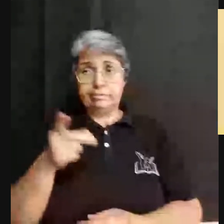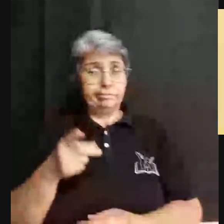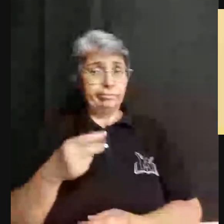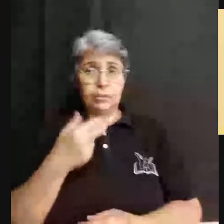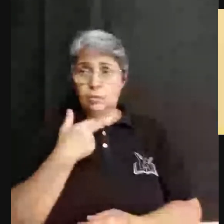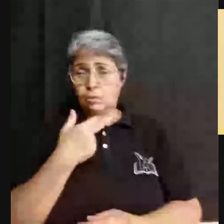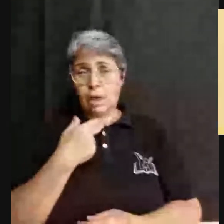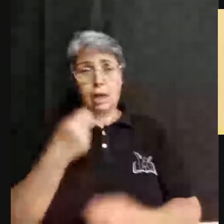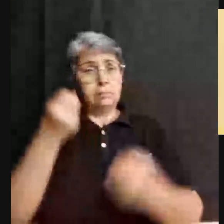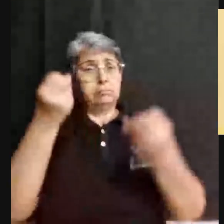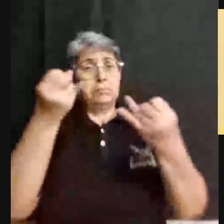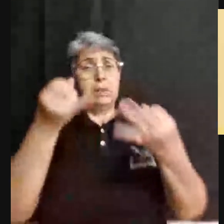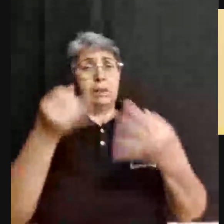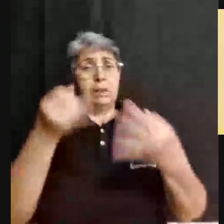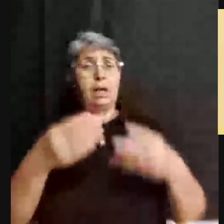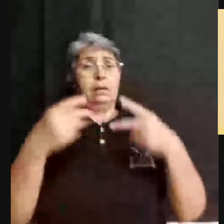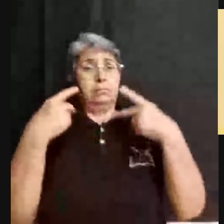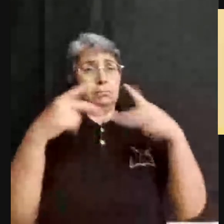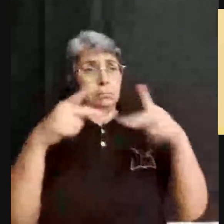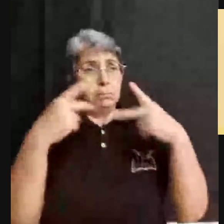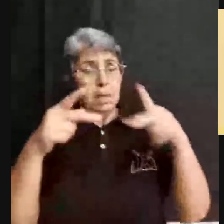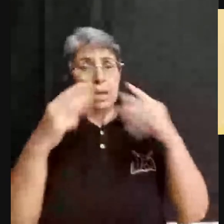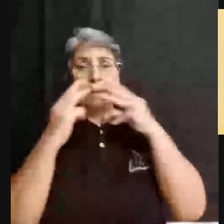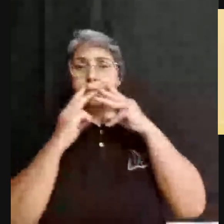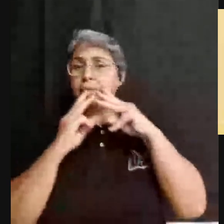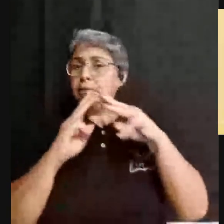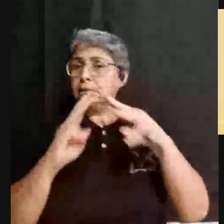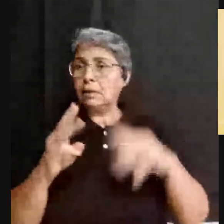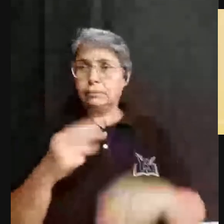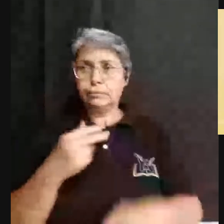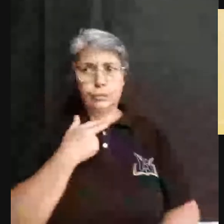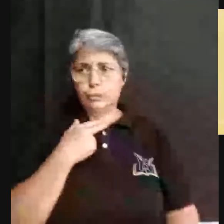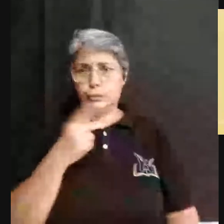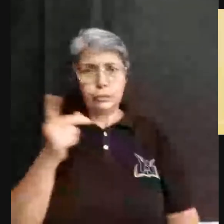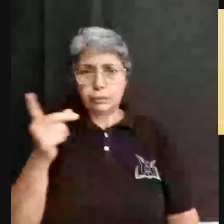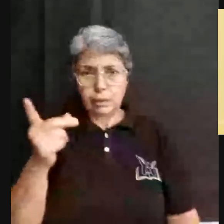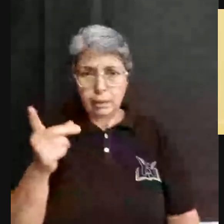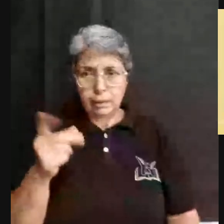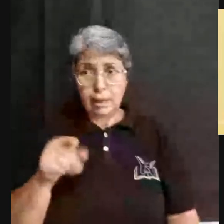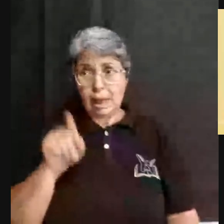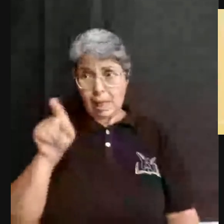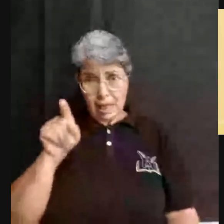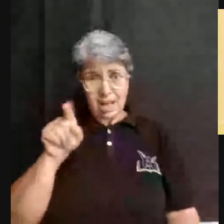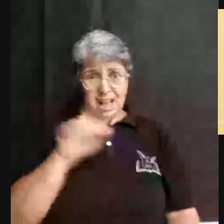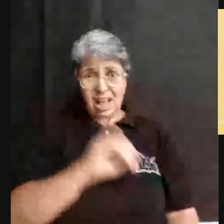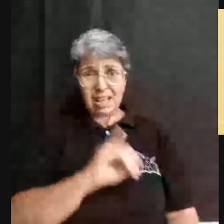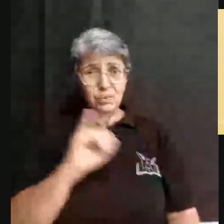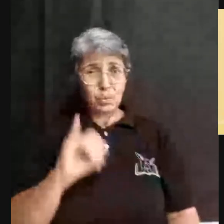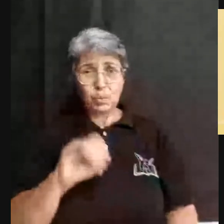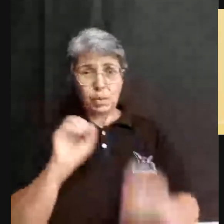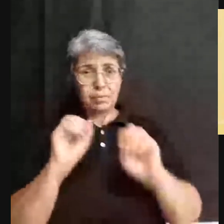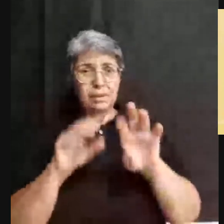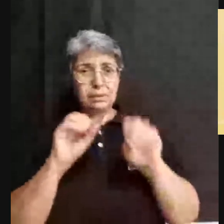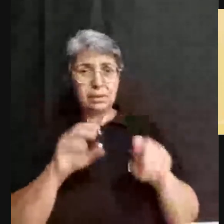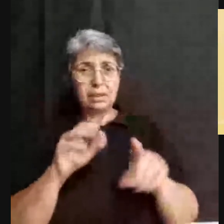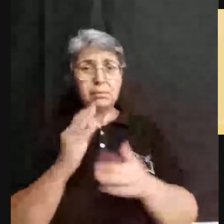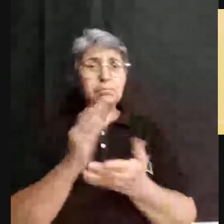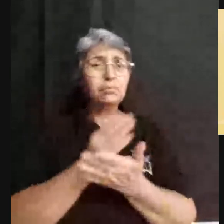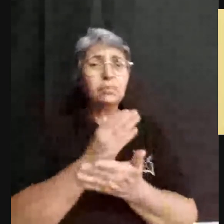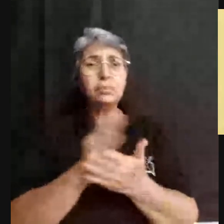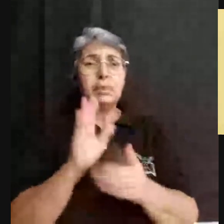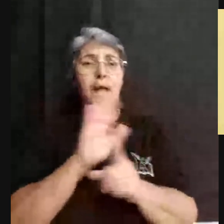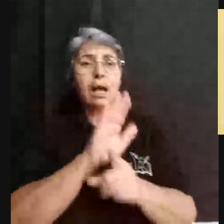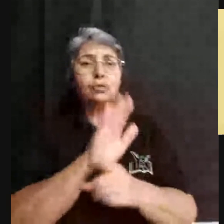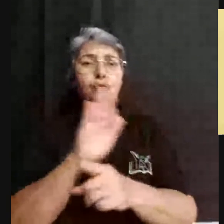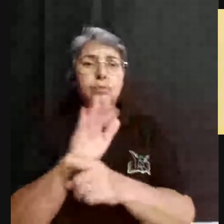certo. Contudo, está colocado em posições como instrutor para moldar e formar as mentes dos estudantes, quando é